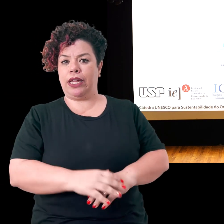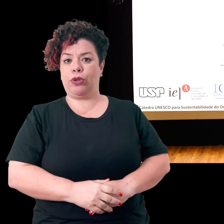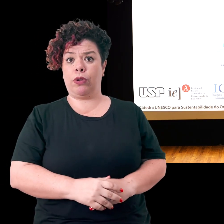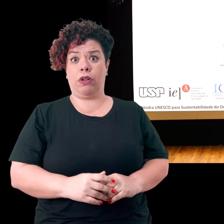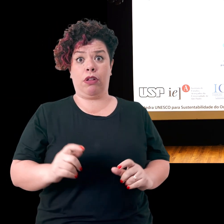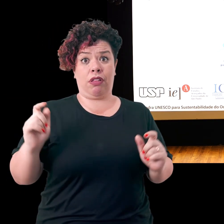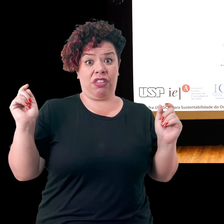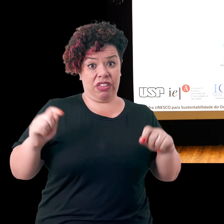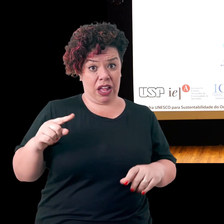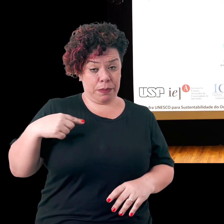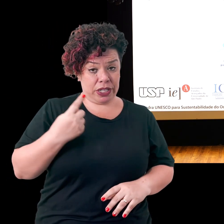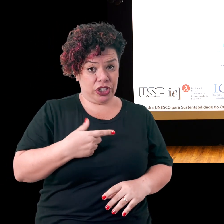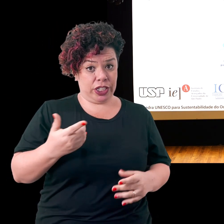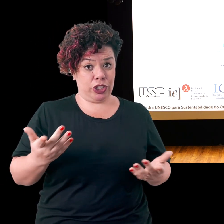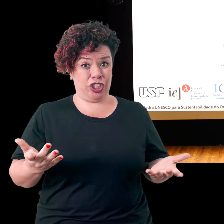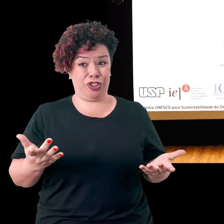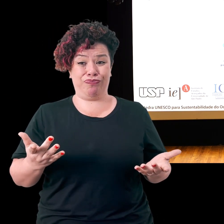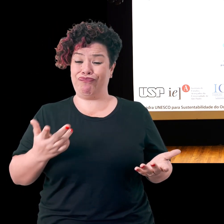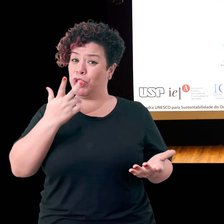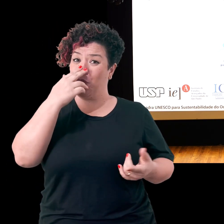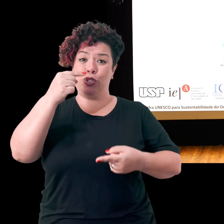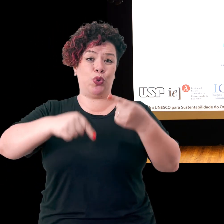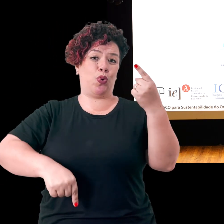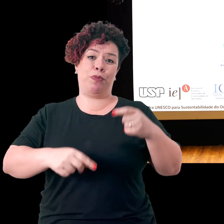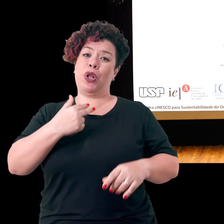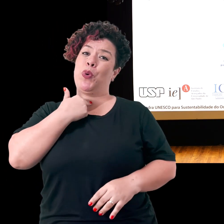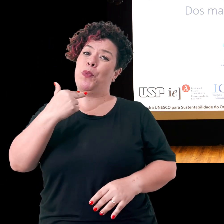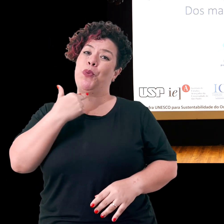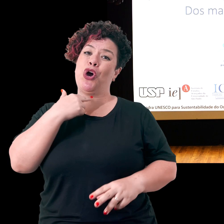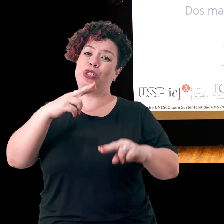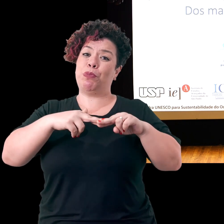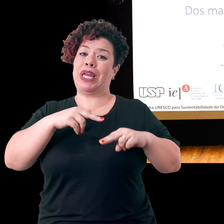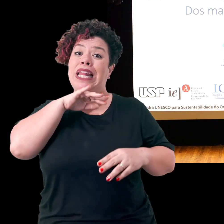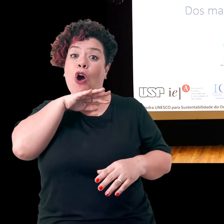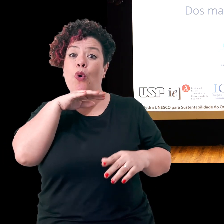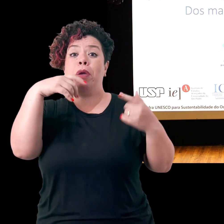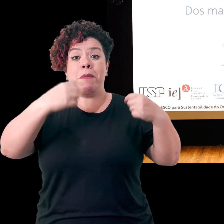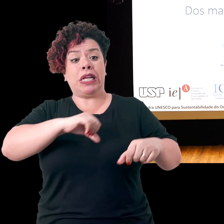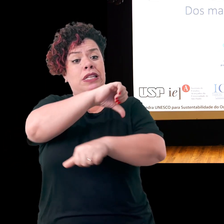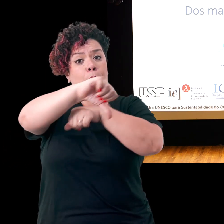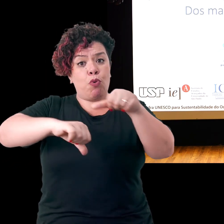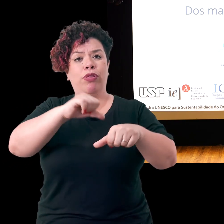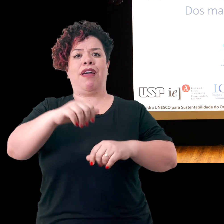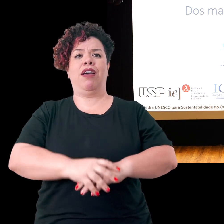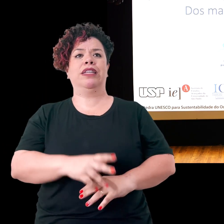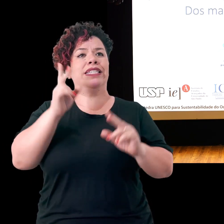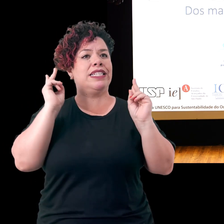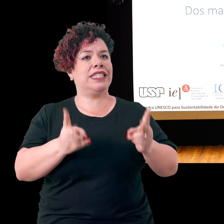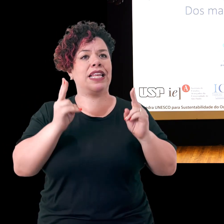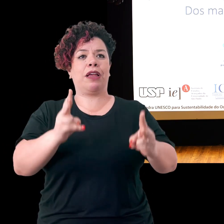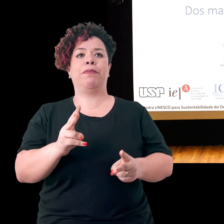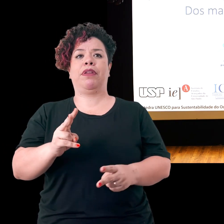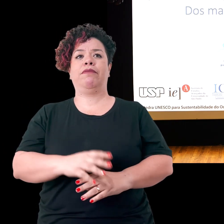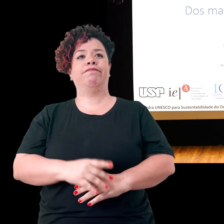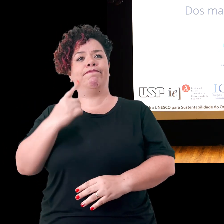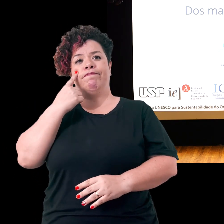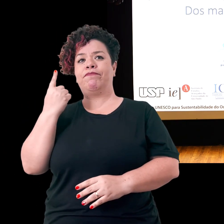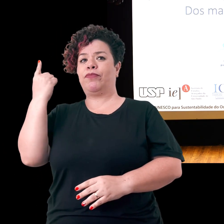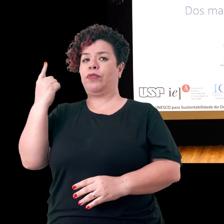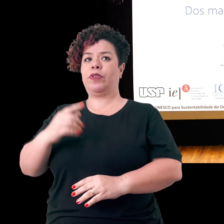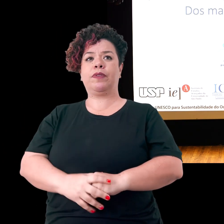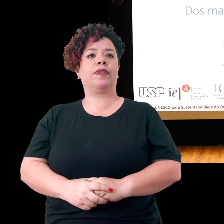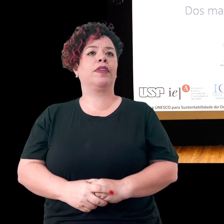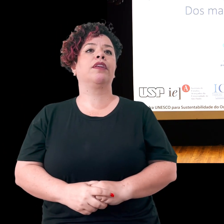Funciona para a gente? Não, não pode funcionar. Para a gente, a mensagem tem que ser essa. Nada menos que